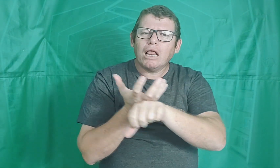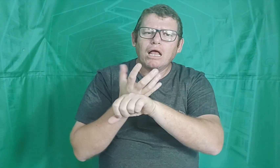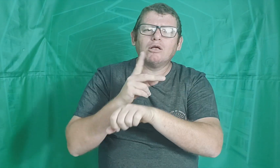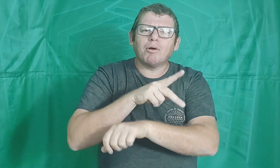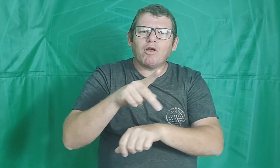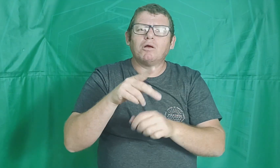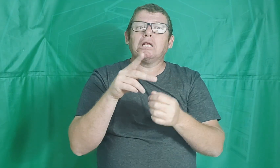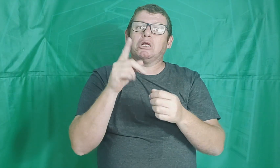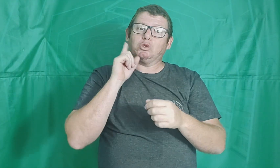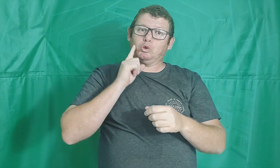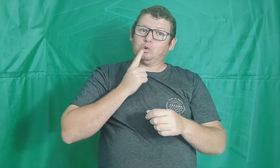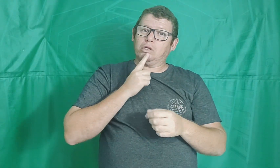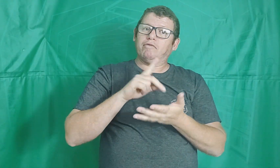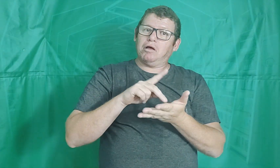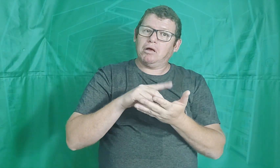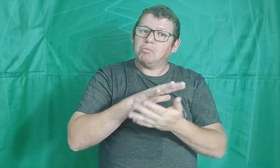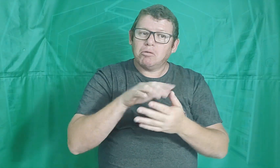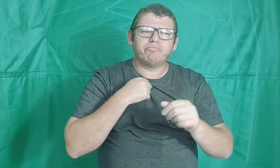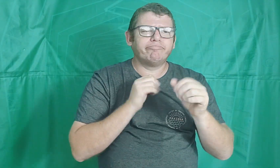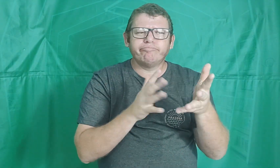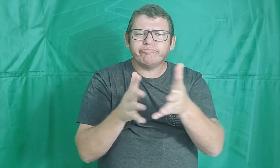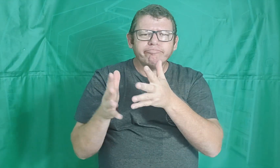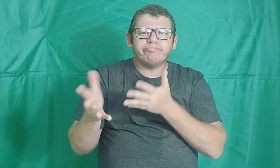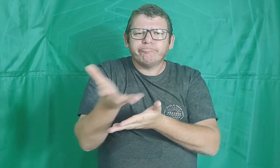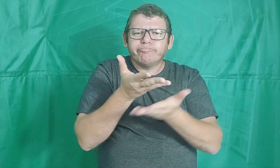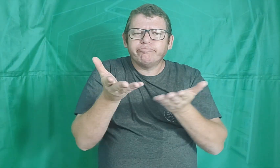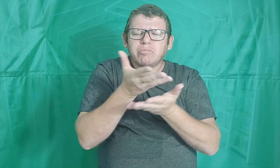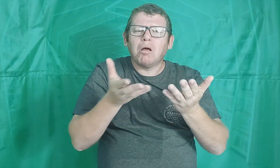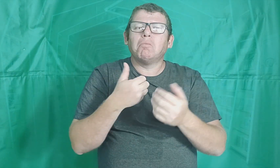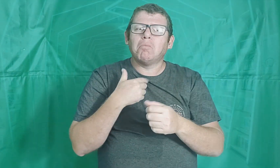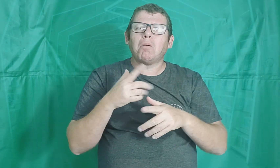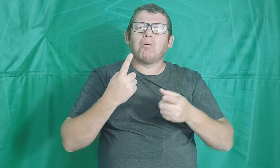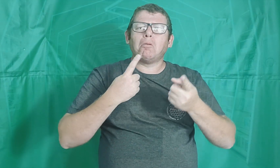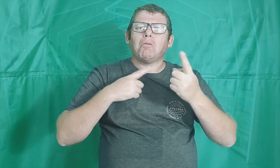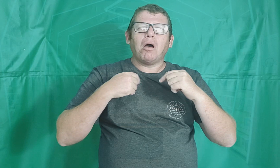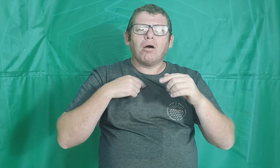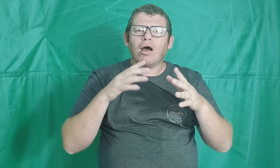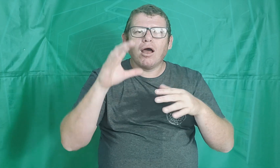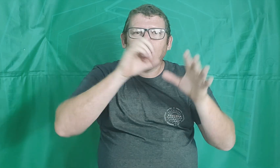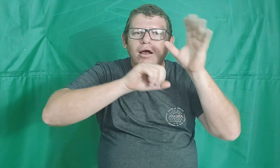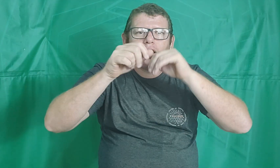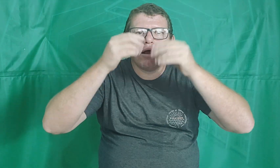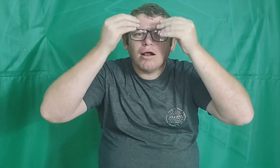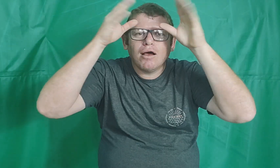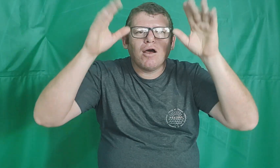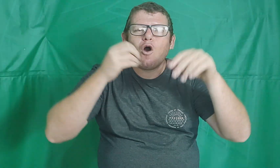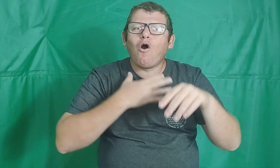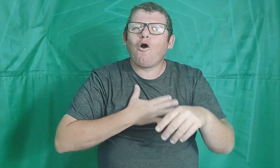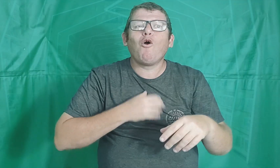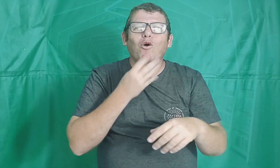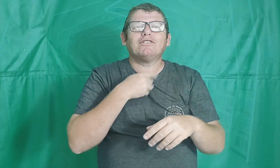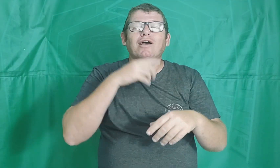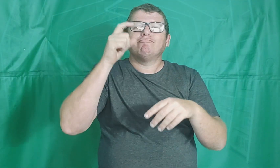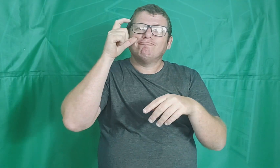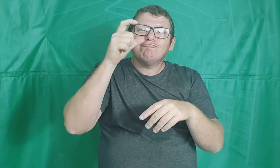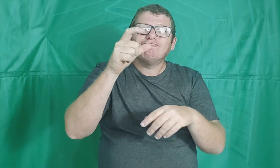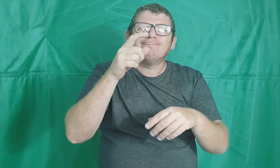eram surdos e assim pude aprender e adquirir conhecimento. Desenvolvi interesse, algo crucial em minha